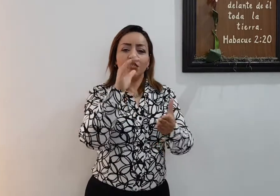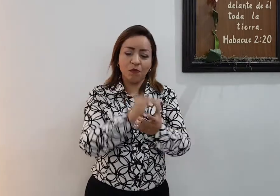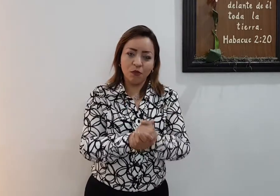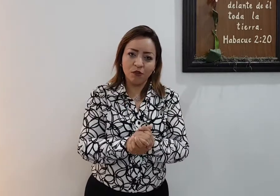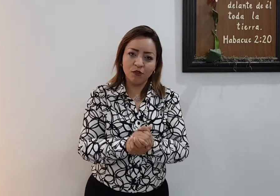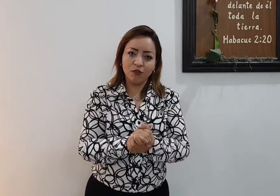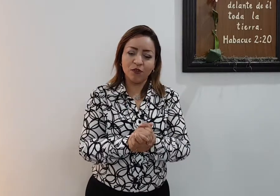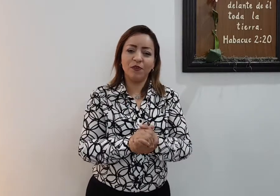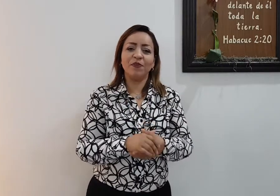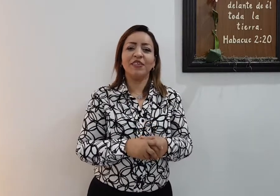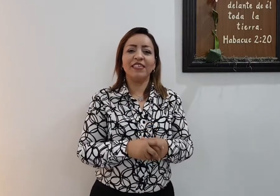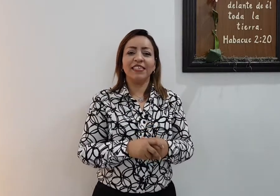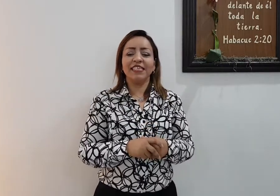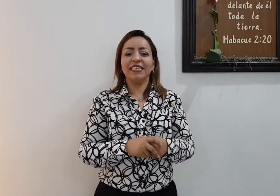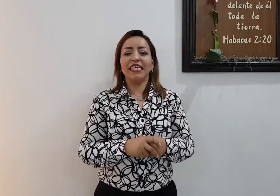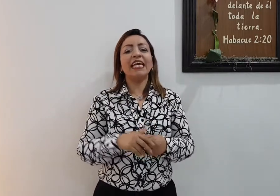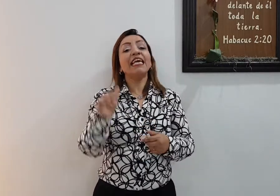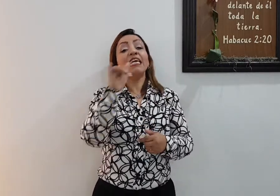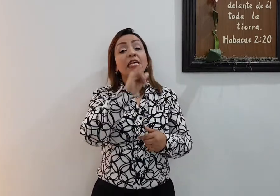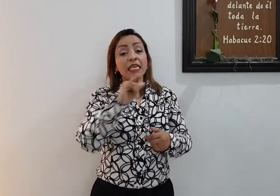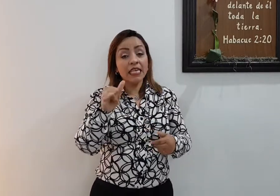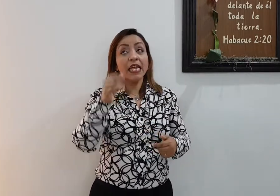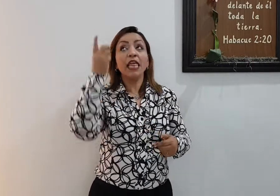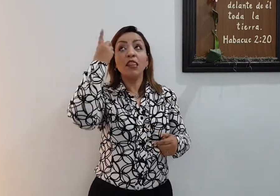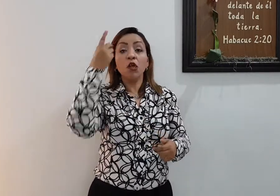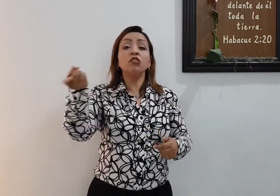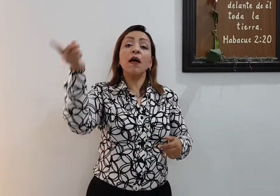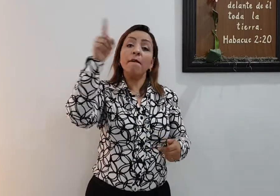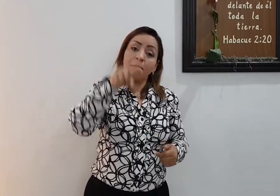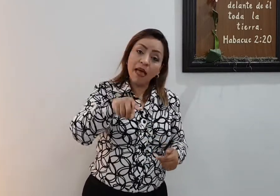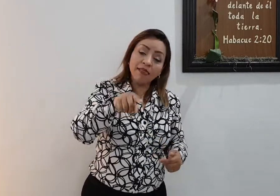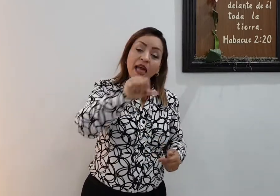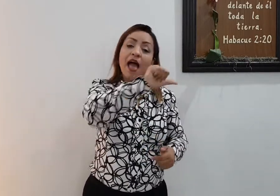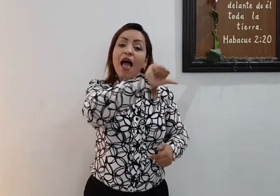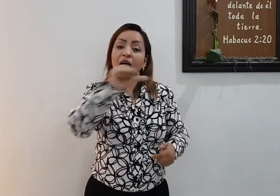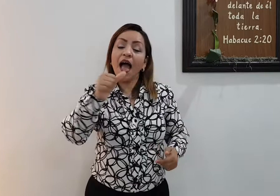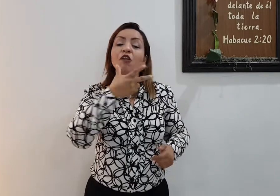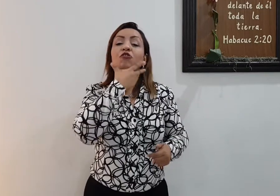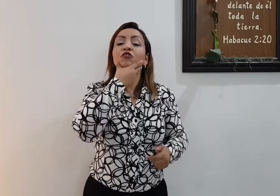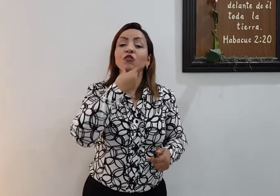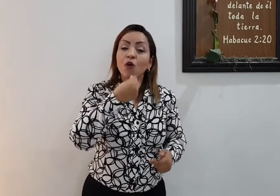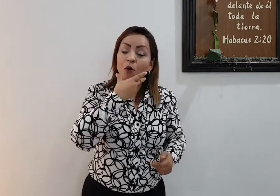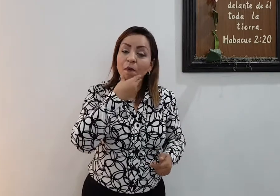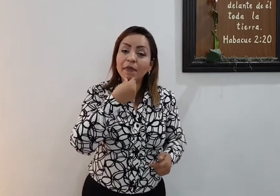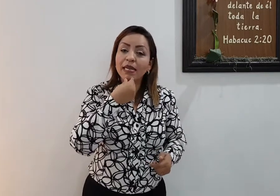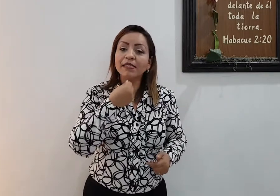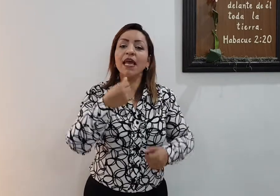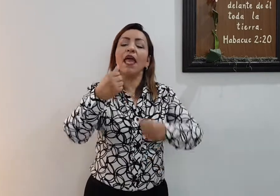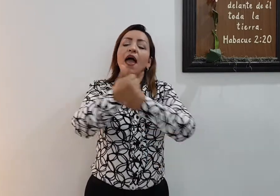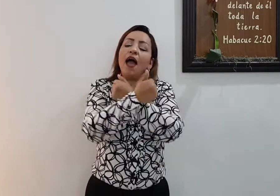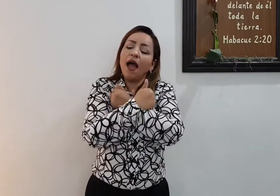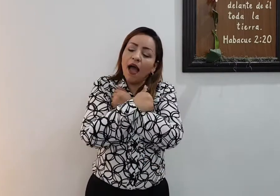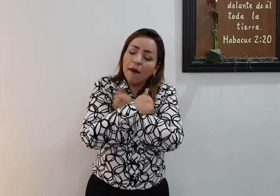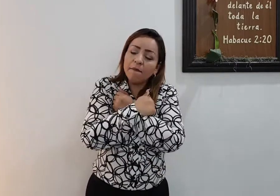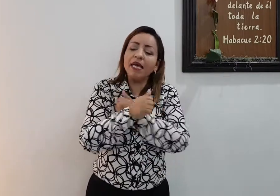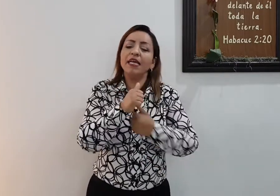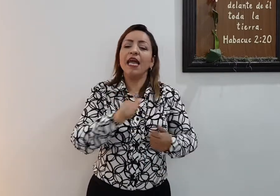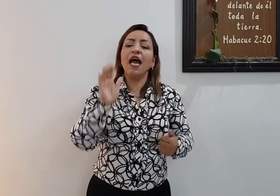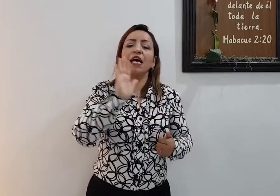sí sabe. Ame a su esposa. Y cuando una esposa se sabe amada, protegida, proveída, si me permite